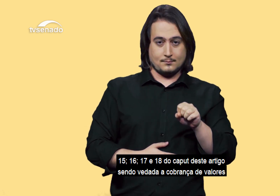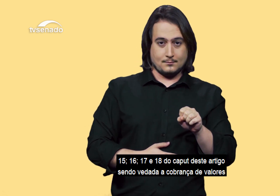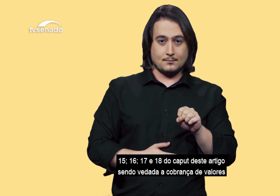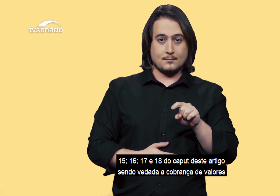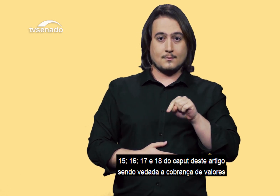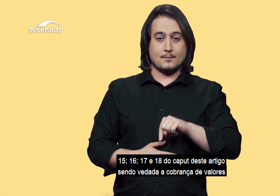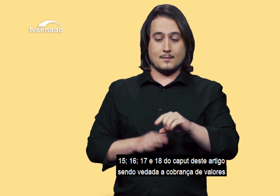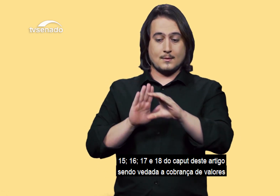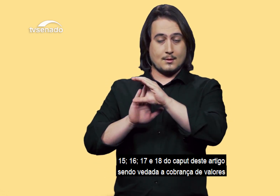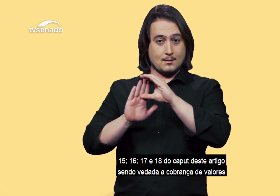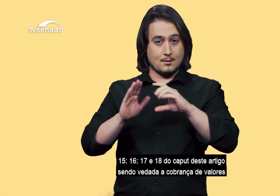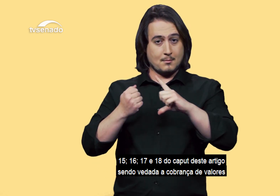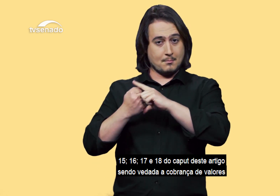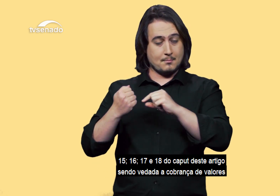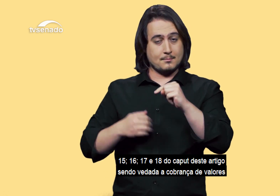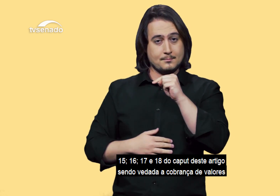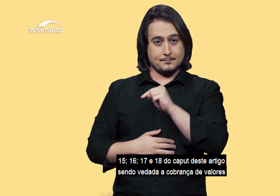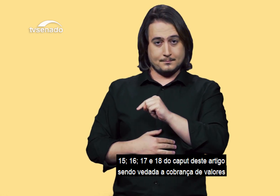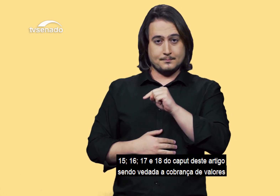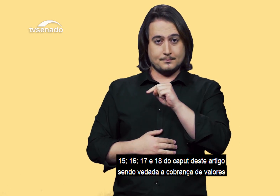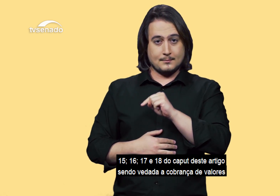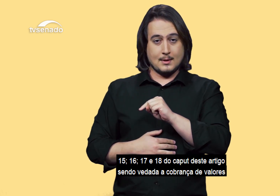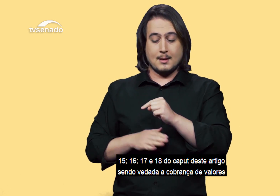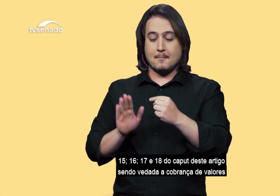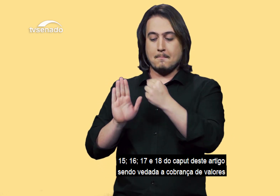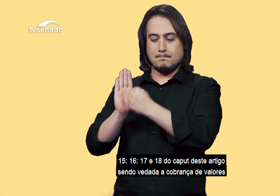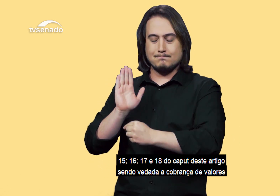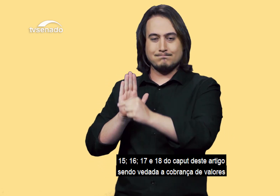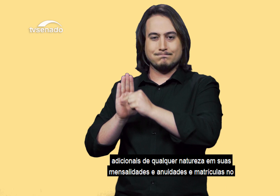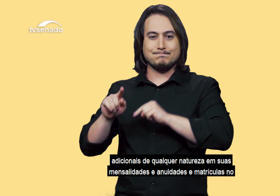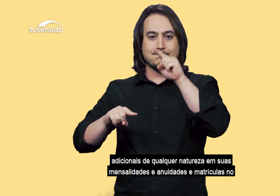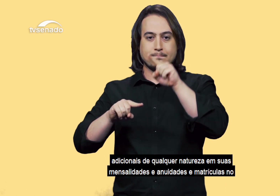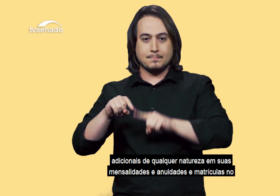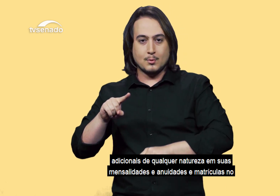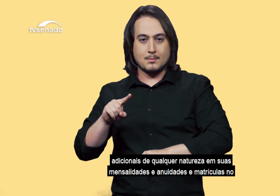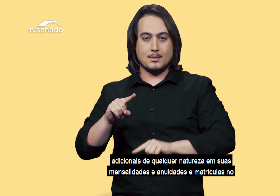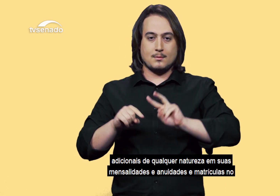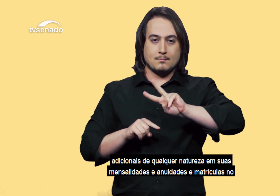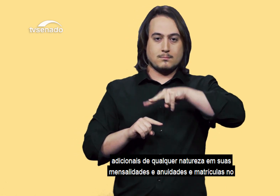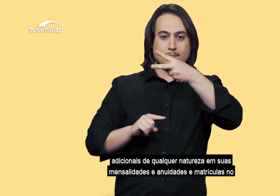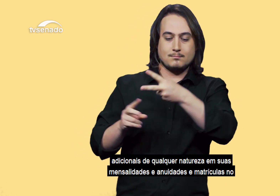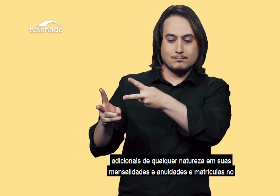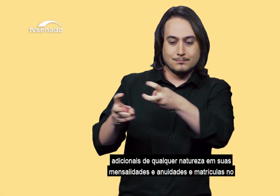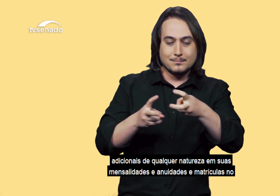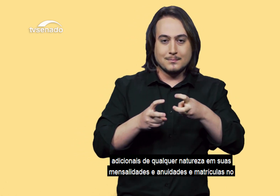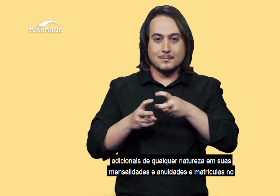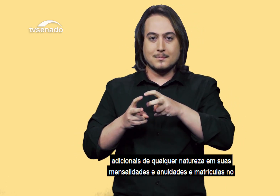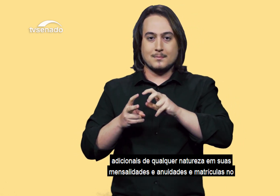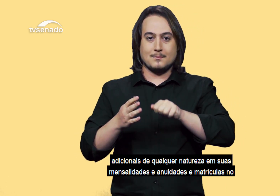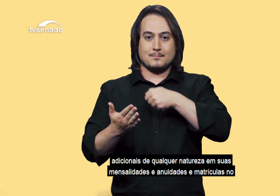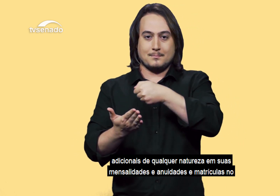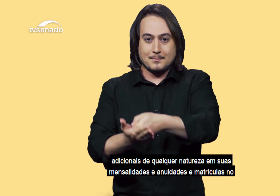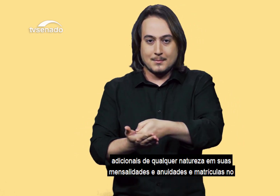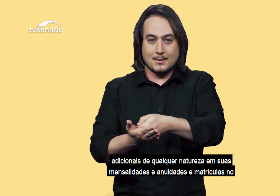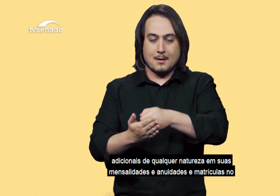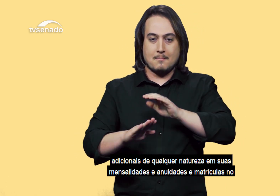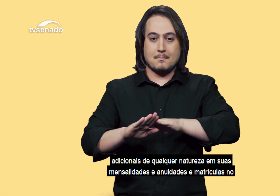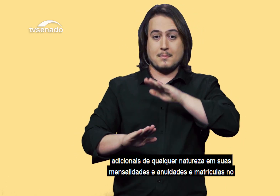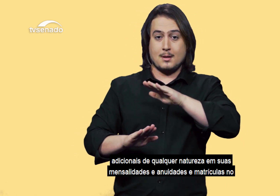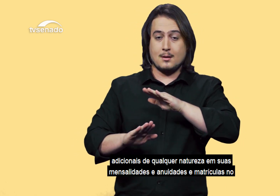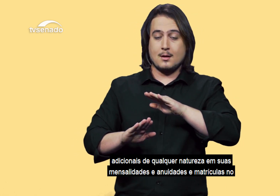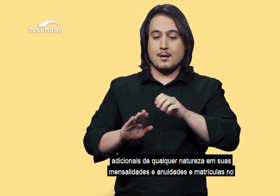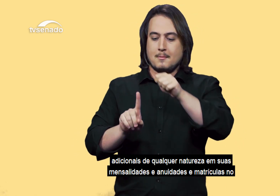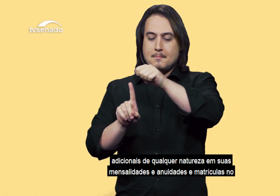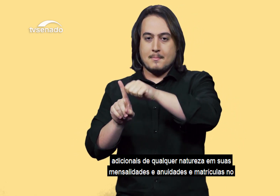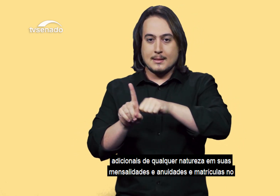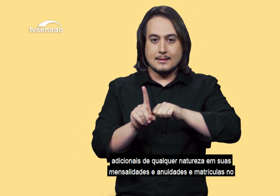18 do caput deste artigo, sendo vedada a cobrança de valores adicionais de qualquer natureza em suas